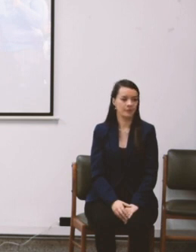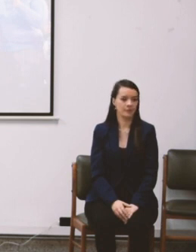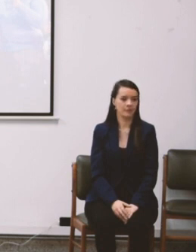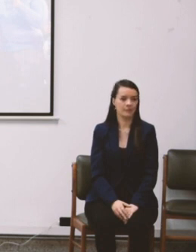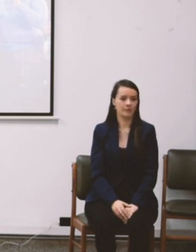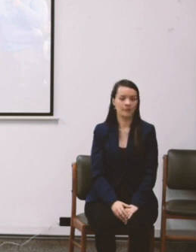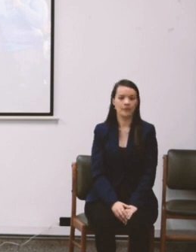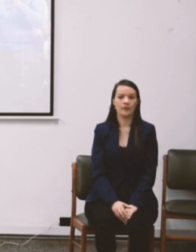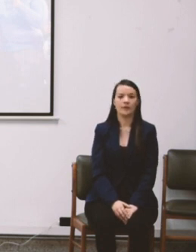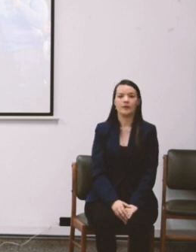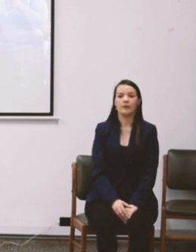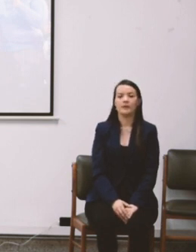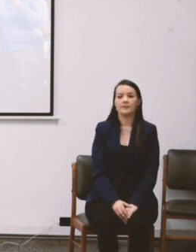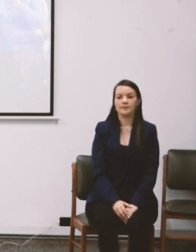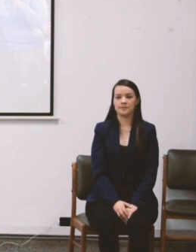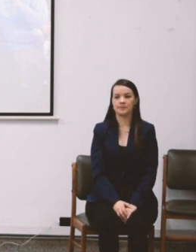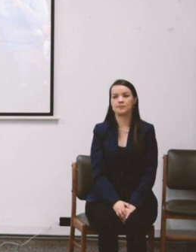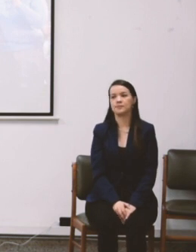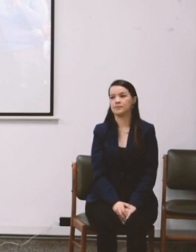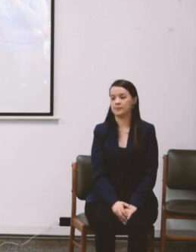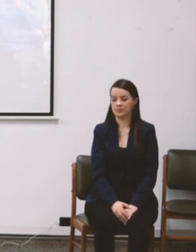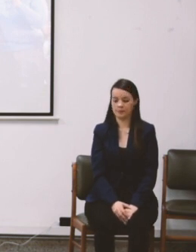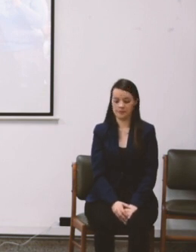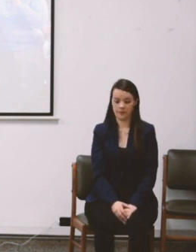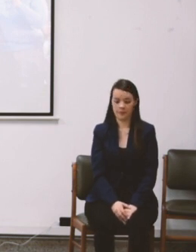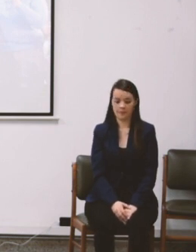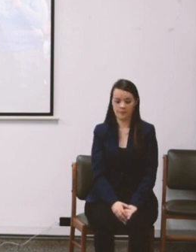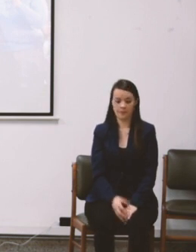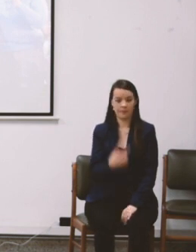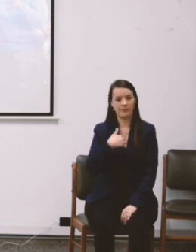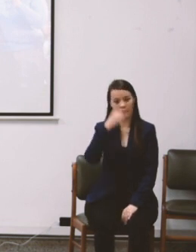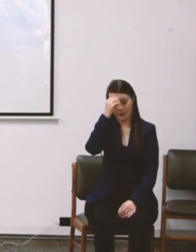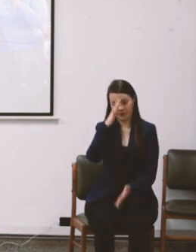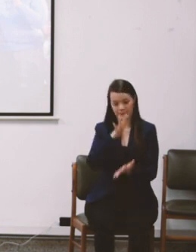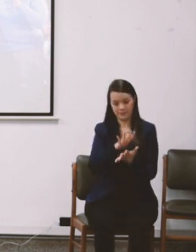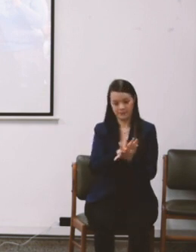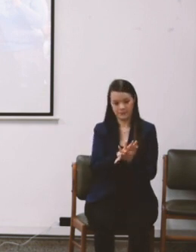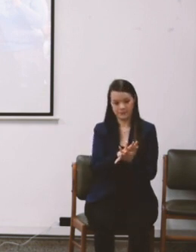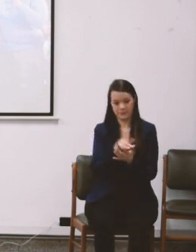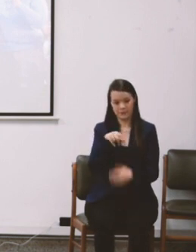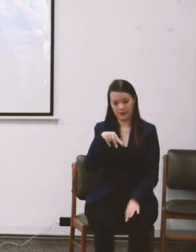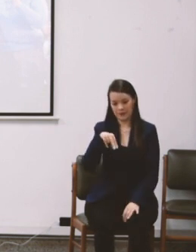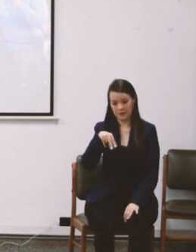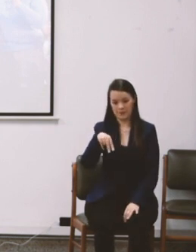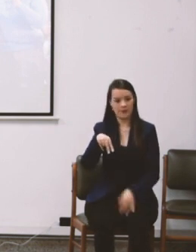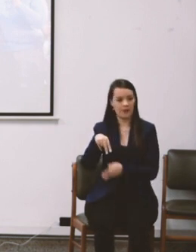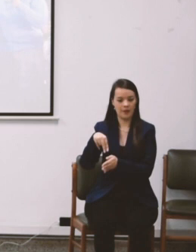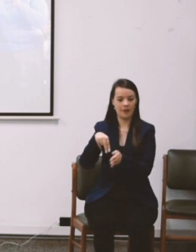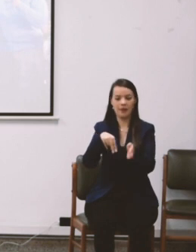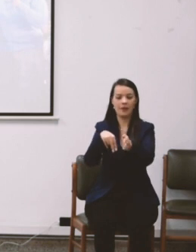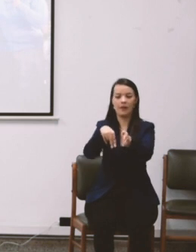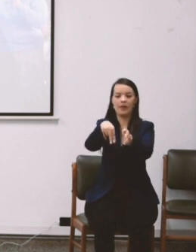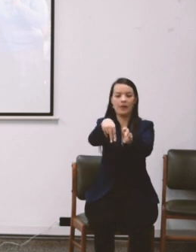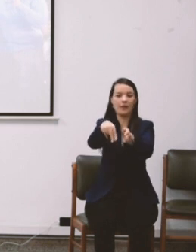o sea, ¿qué pasa cuando nos aventuramos a andar sin seguir una ruta como